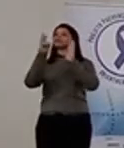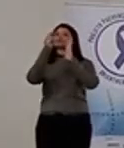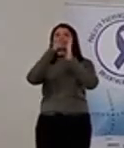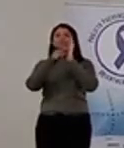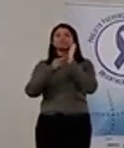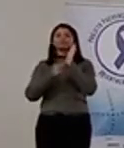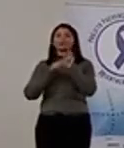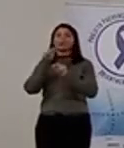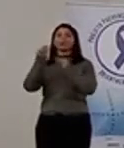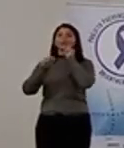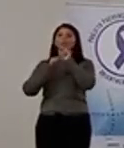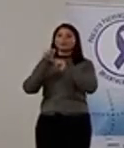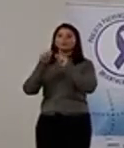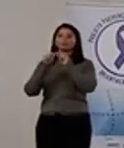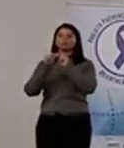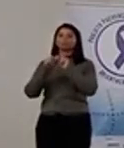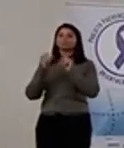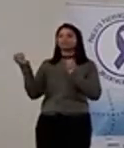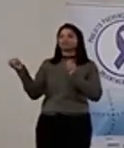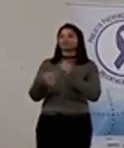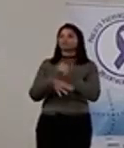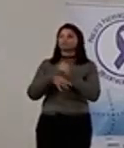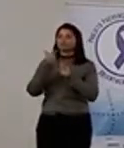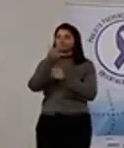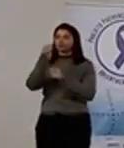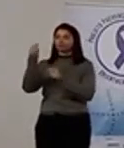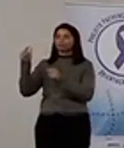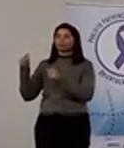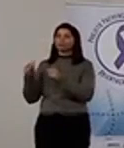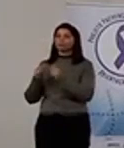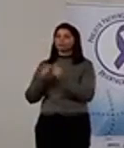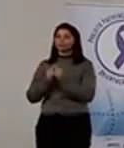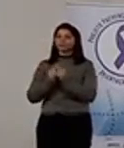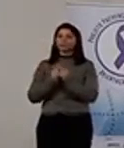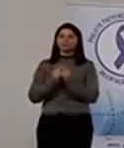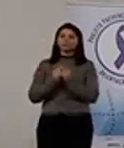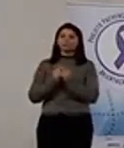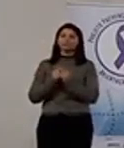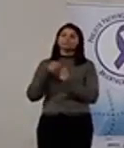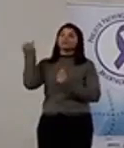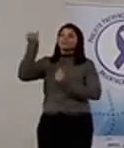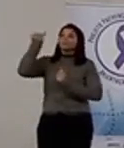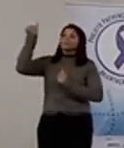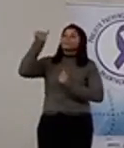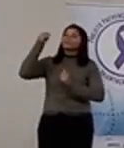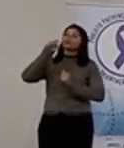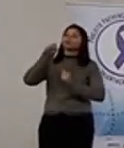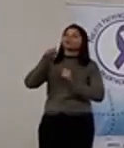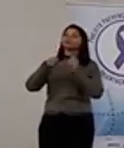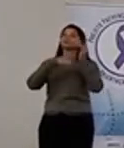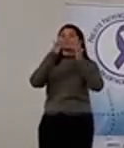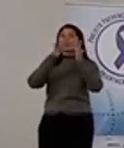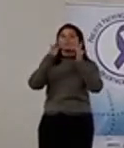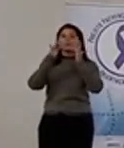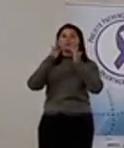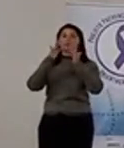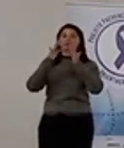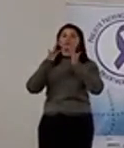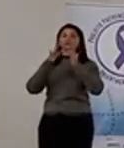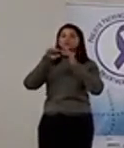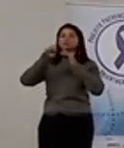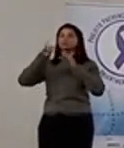Então, às vezes, eles não colocam que surgiram novos dados. Nem contra, nem a favor, né? Mas é importante você entrar em contato com isso. Chama-se